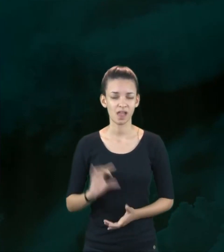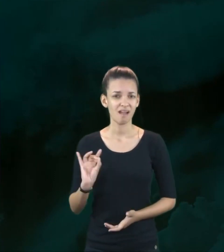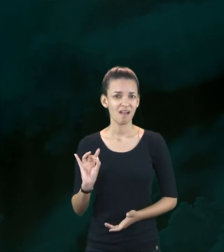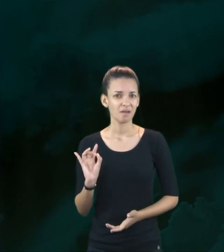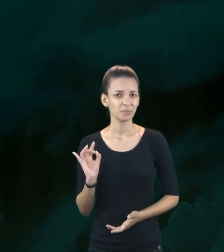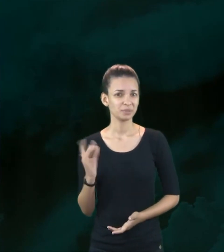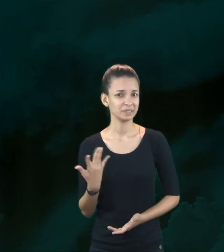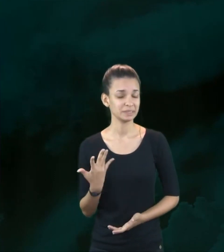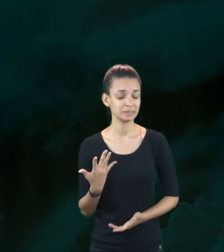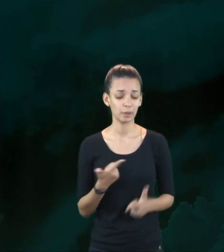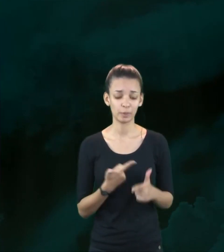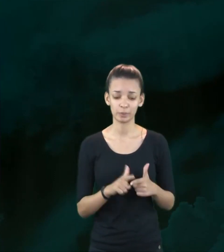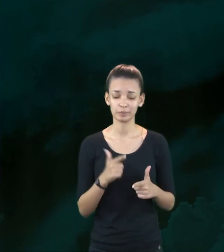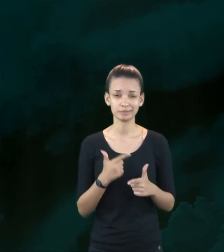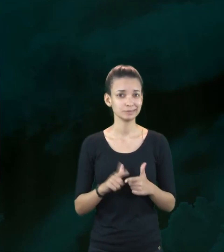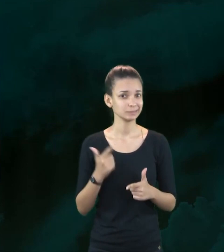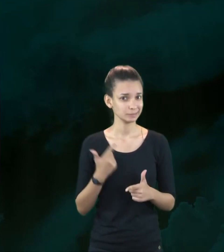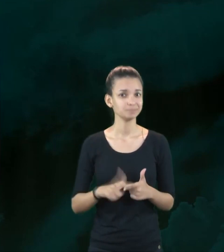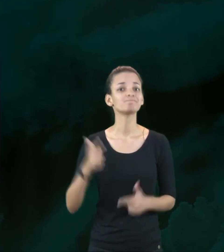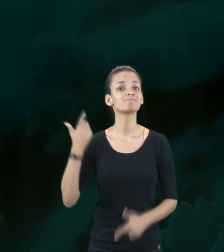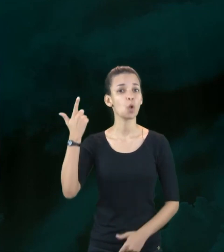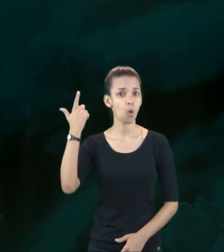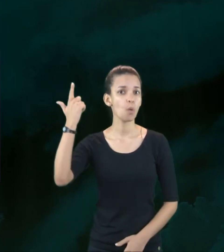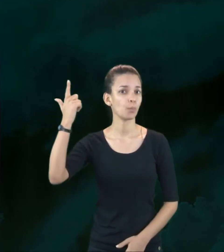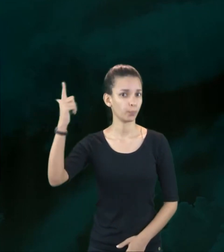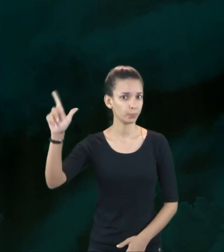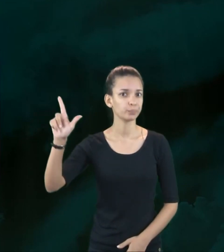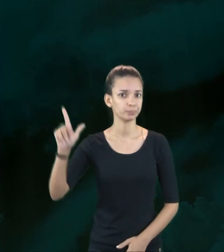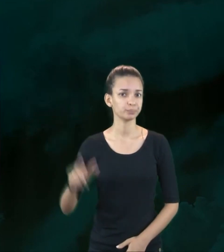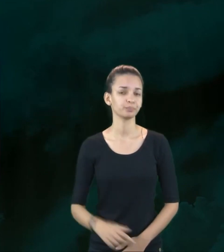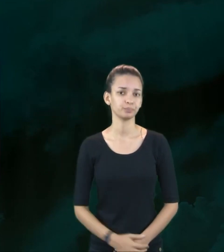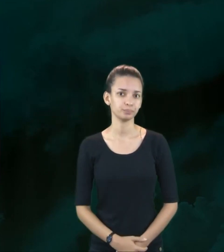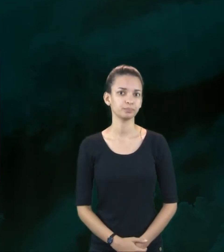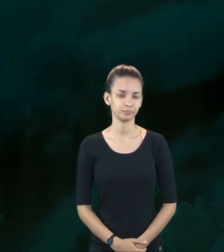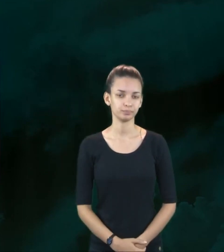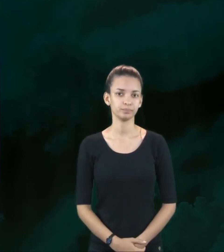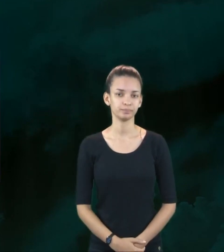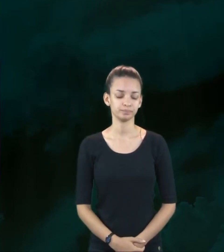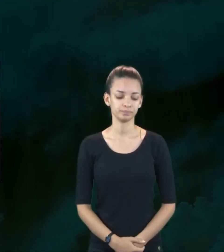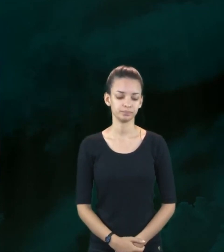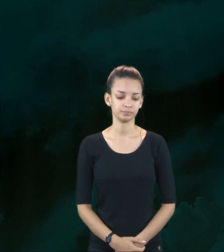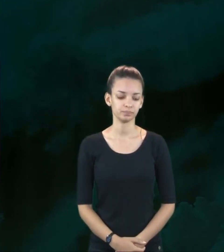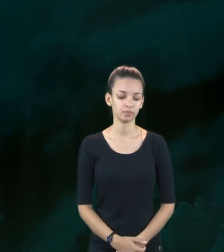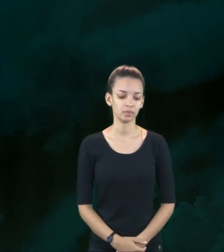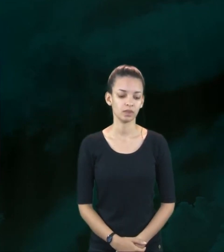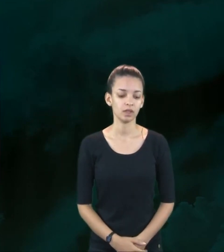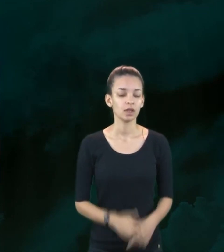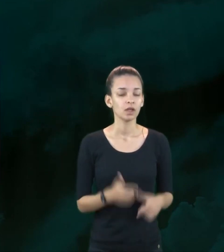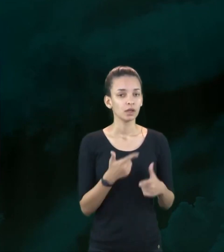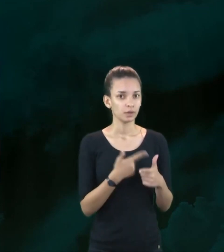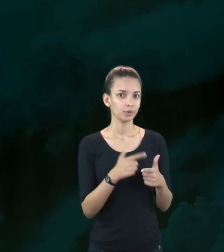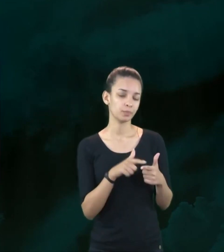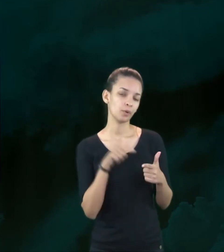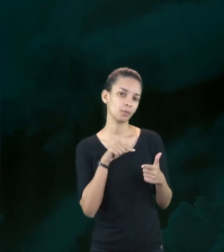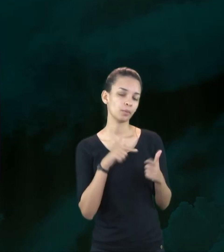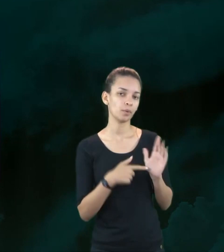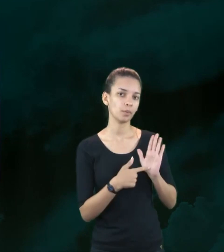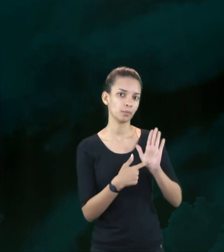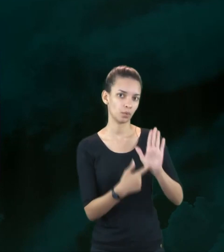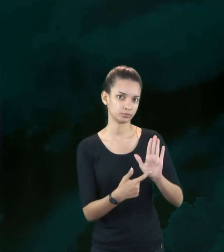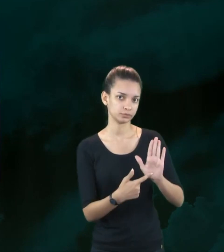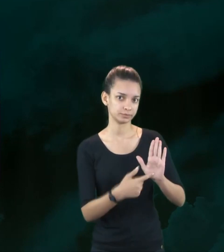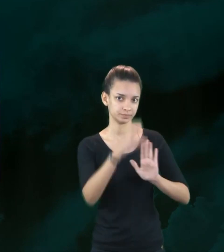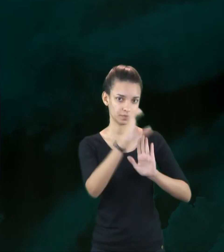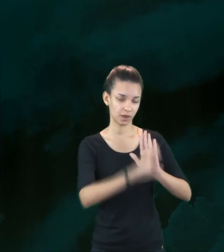outra tragédia. E essa outra tragédia é o seguinte, capítulo 6 de